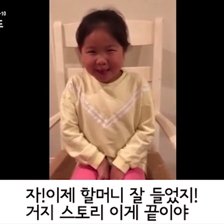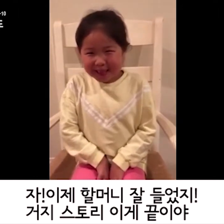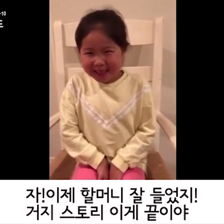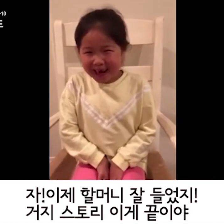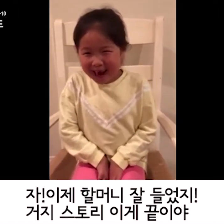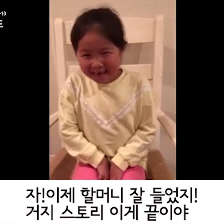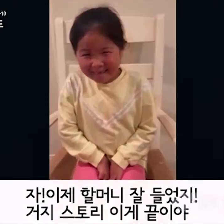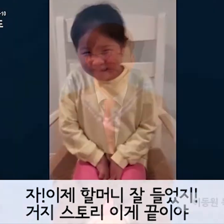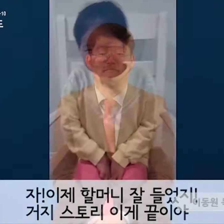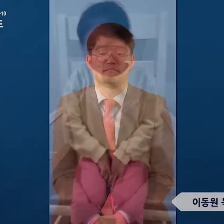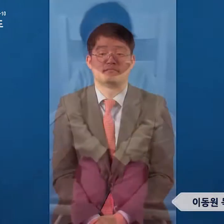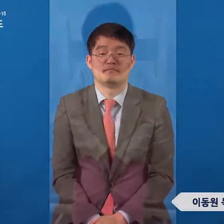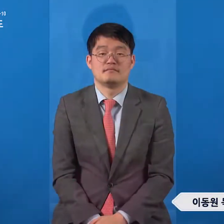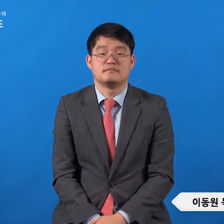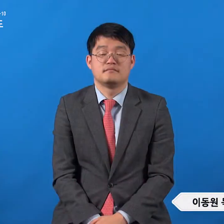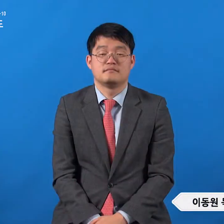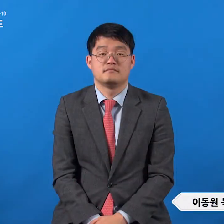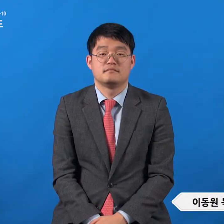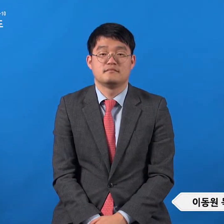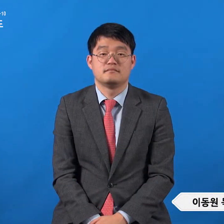이제 끝이야.